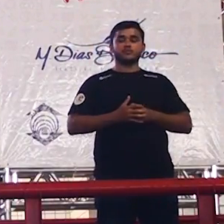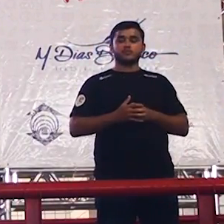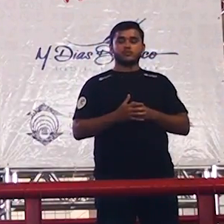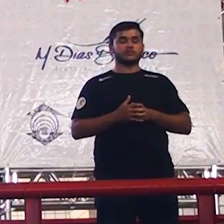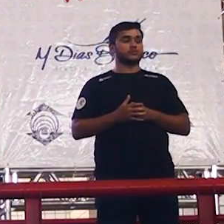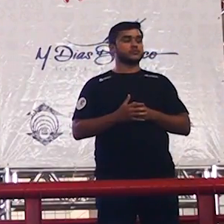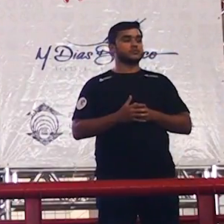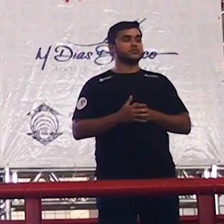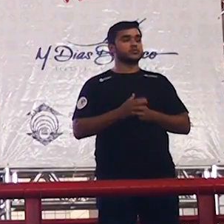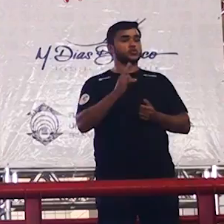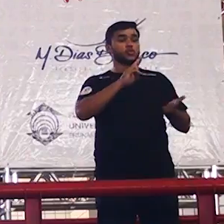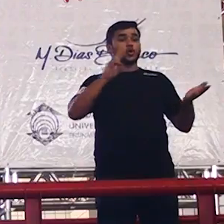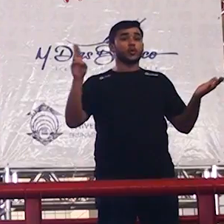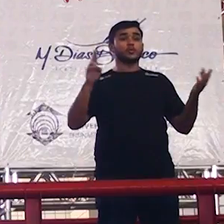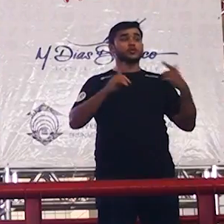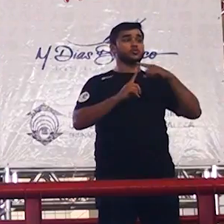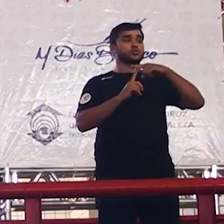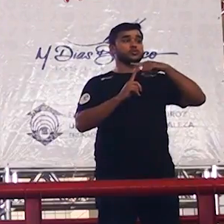Hein?